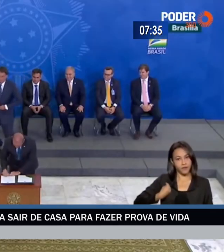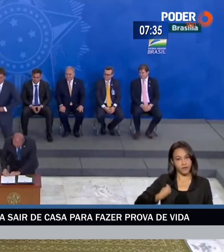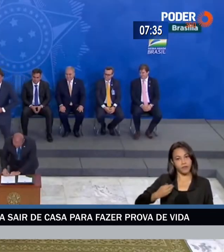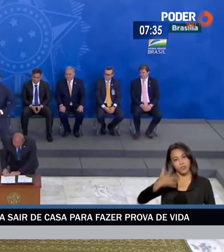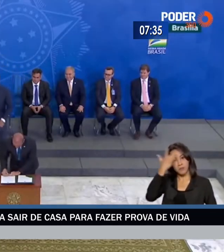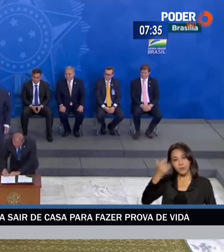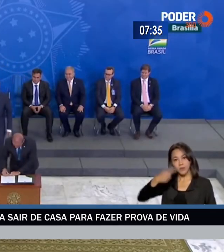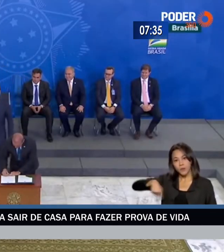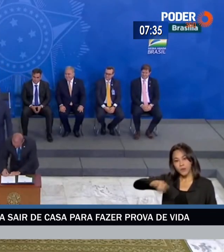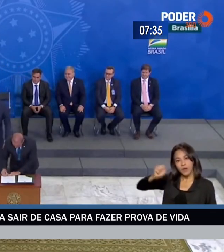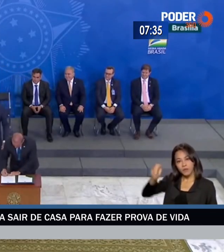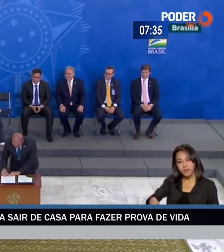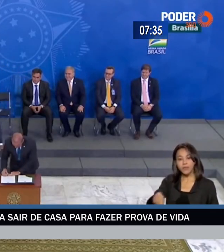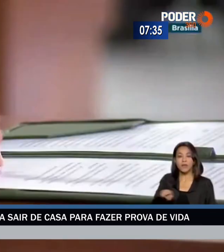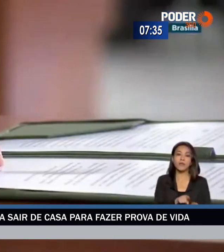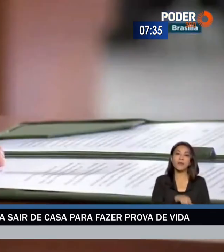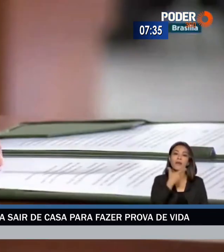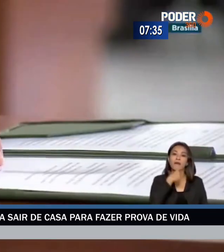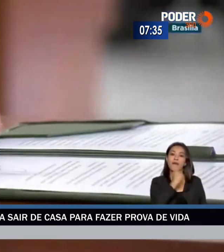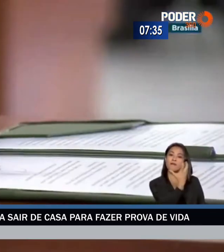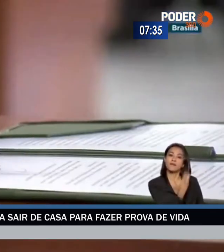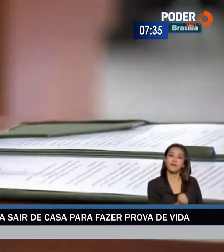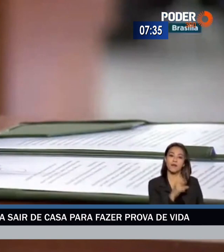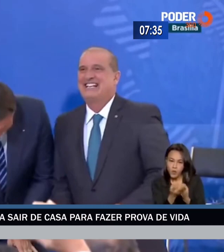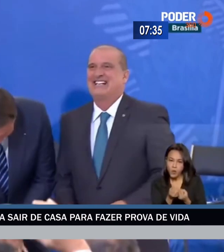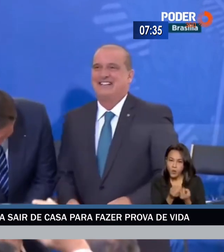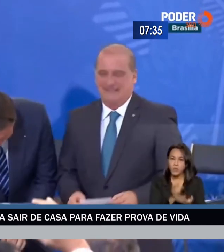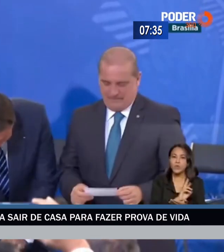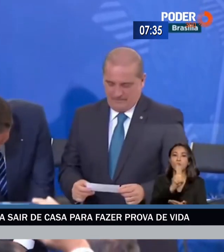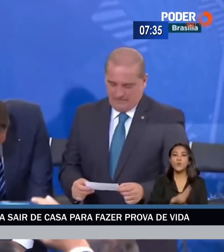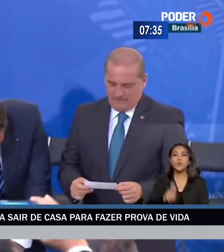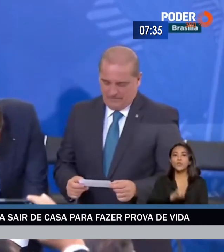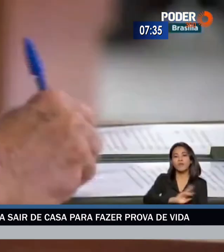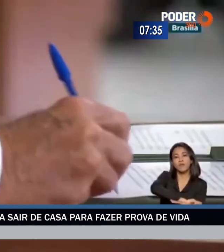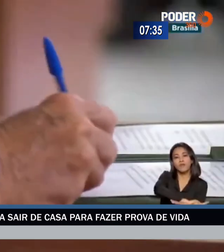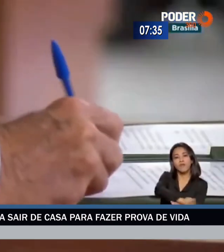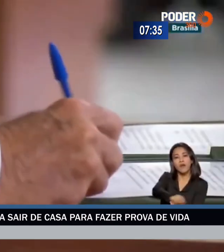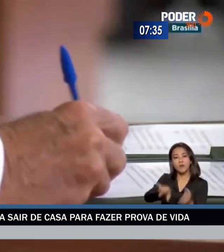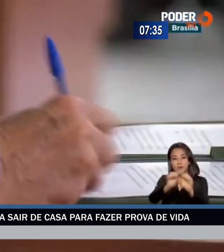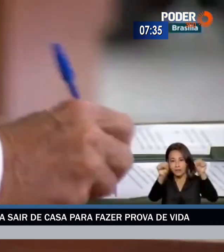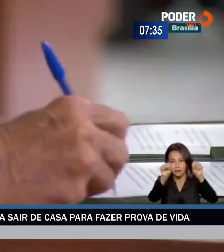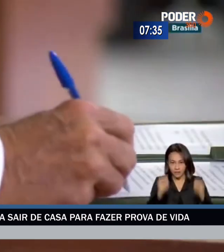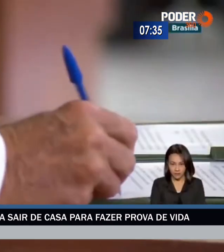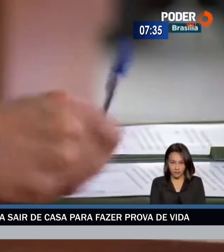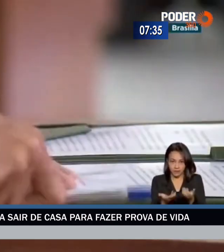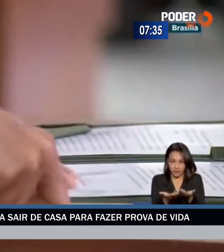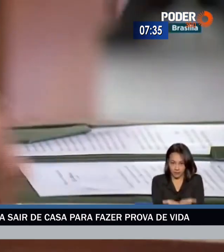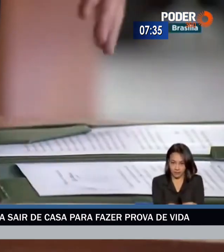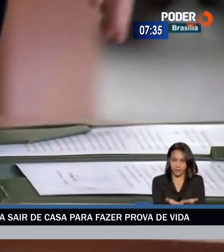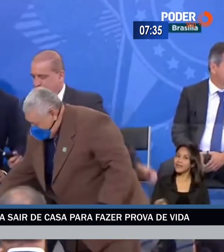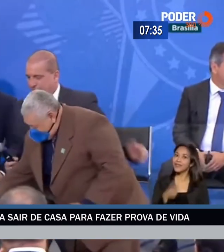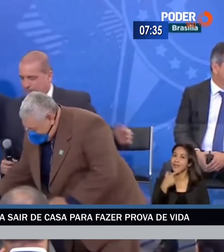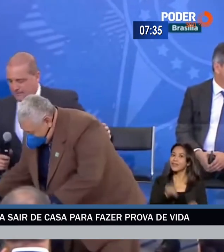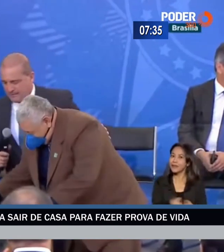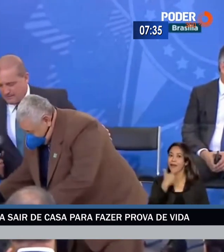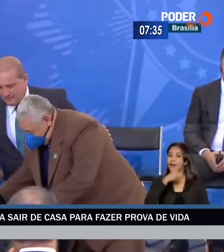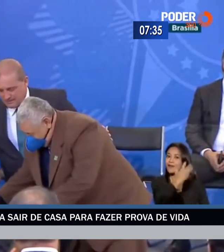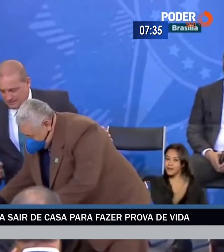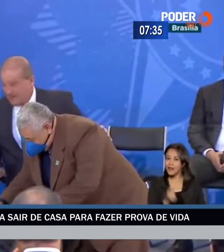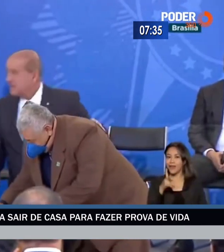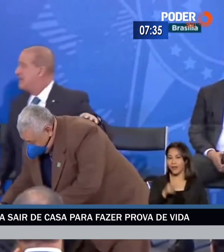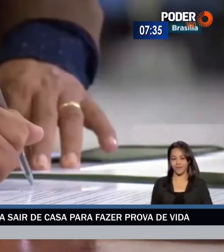as novas regras foram tornadas públicas através de uma nova portaria assinada na última quarta-feira